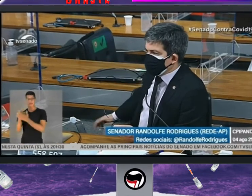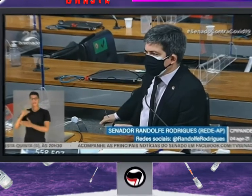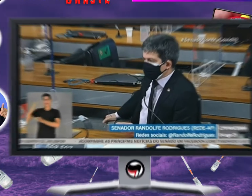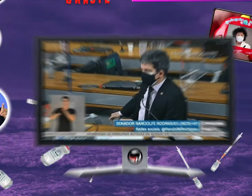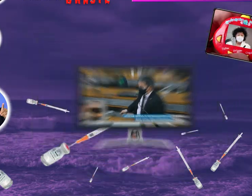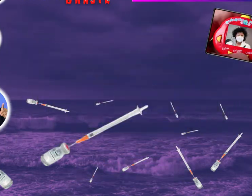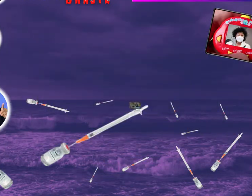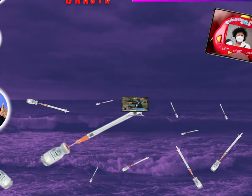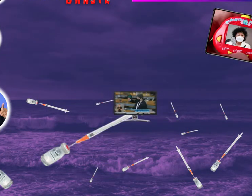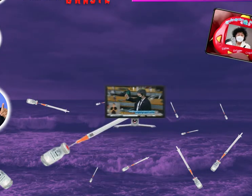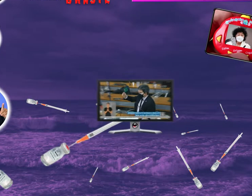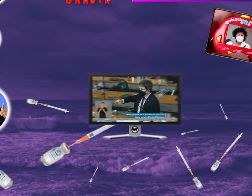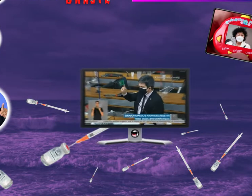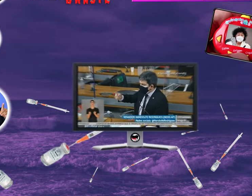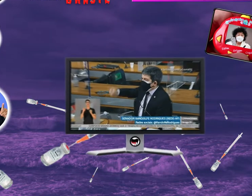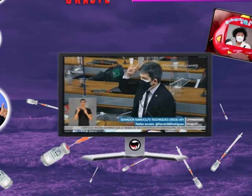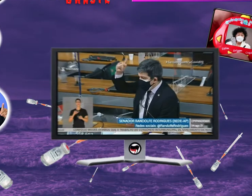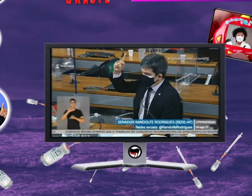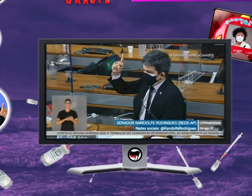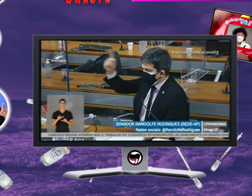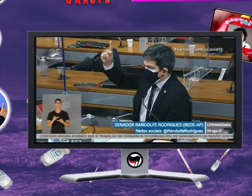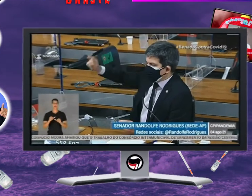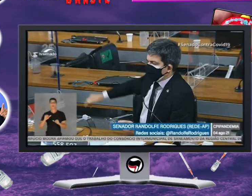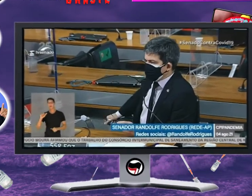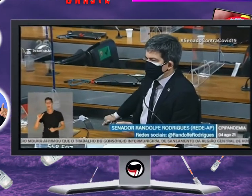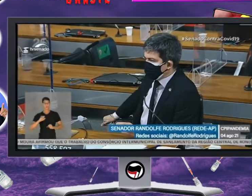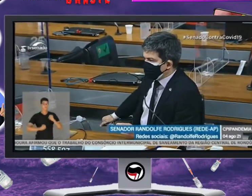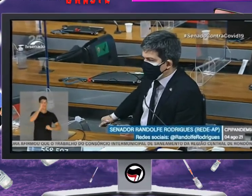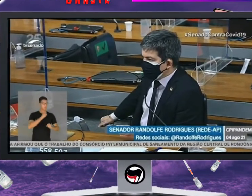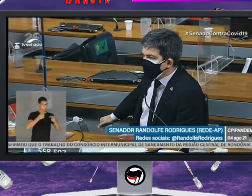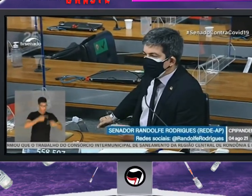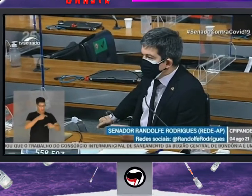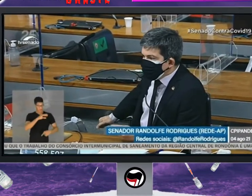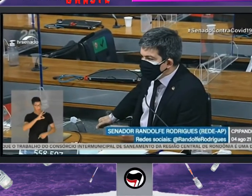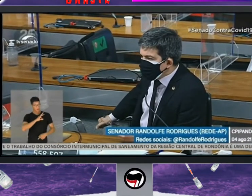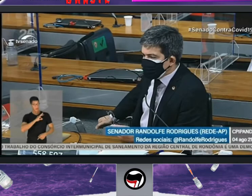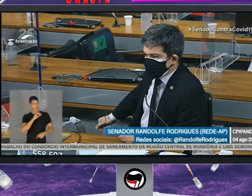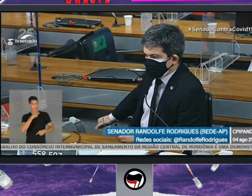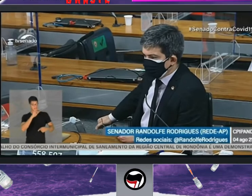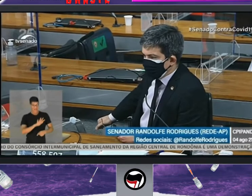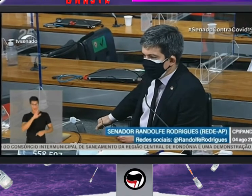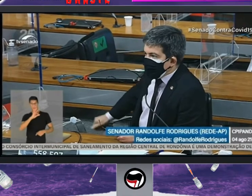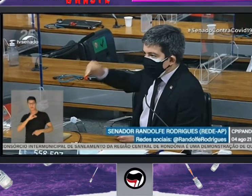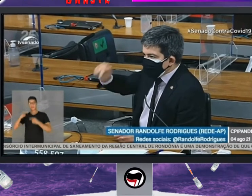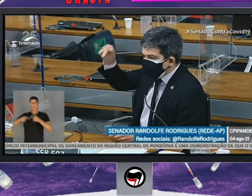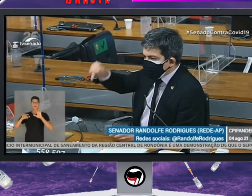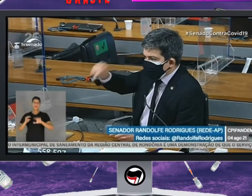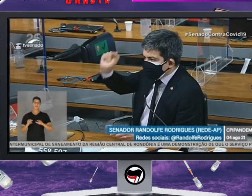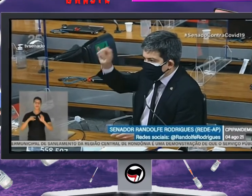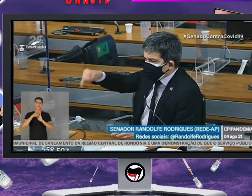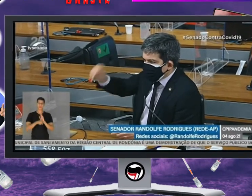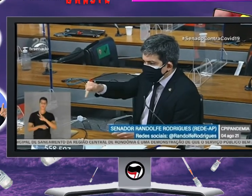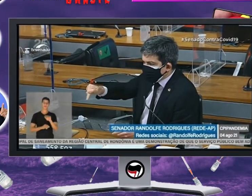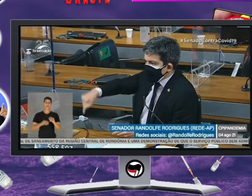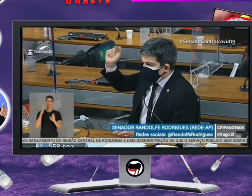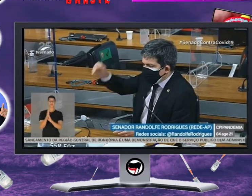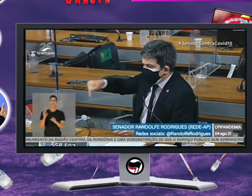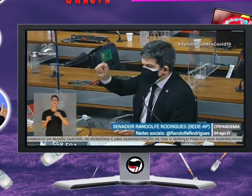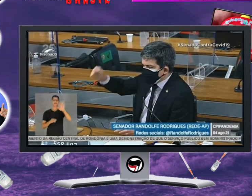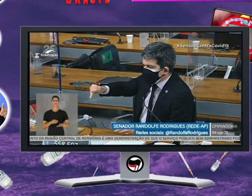em Berlim. Pode querer agora transformar a honrosa Polícia Federal em Polícia Política? Não nos intimidarão. Essa investigação vai descobrir quem foram os responsáveis